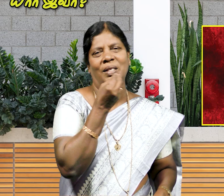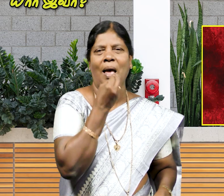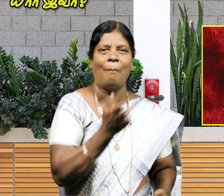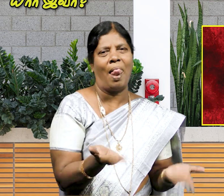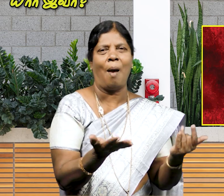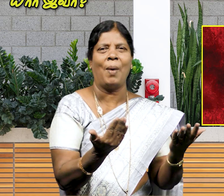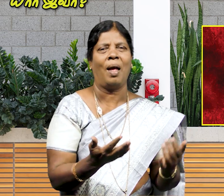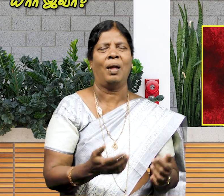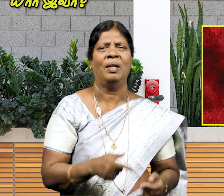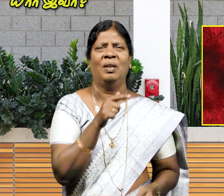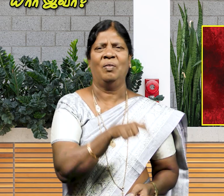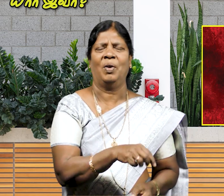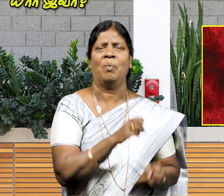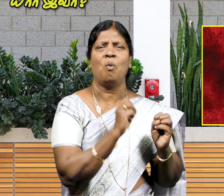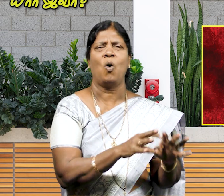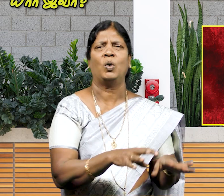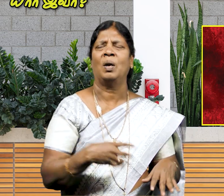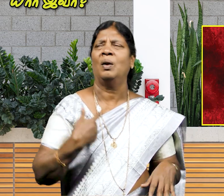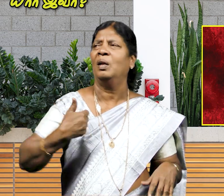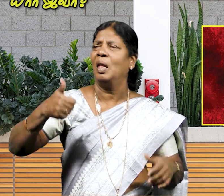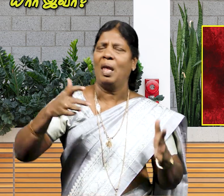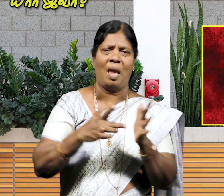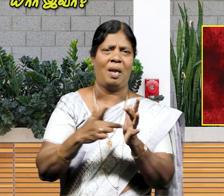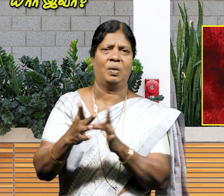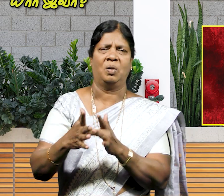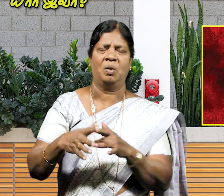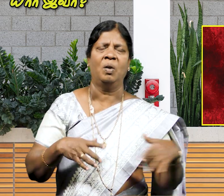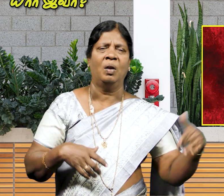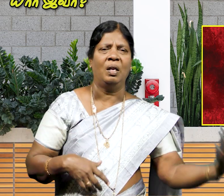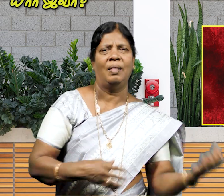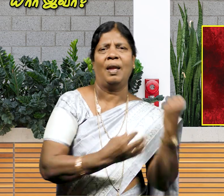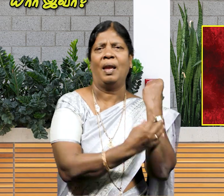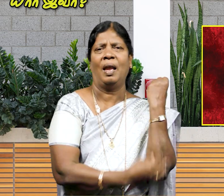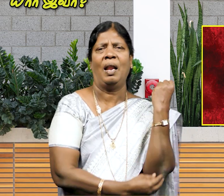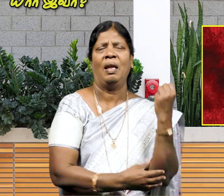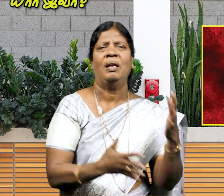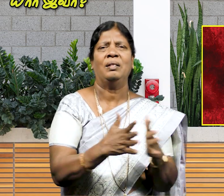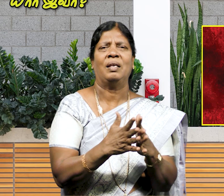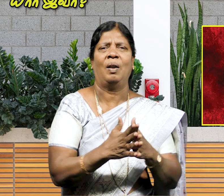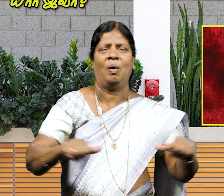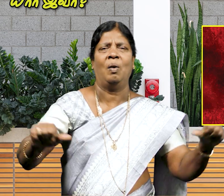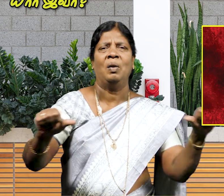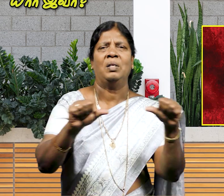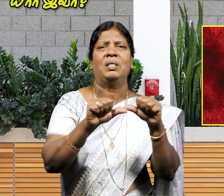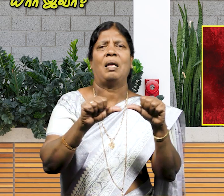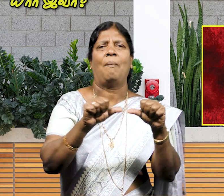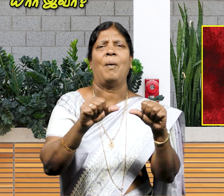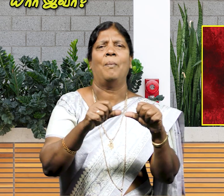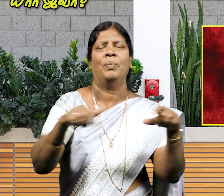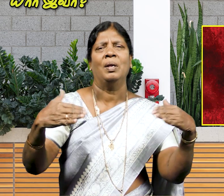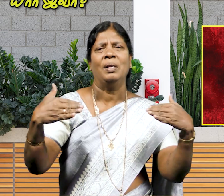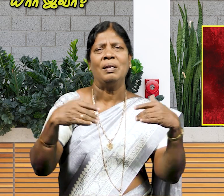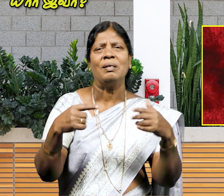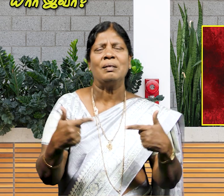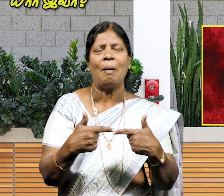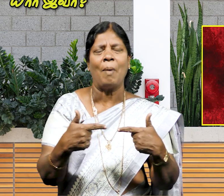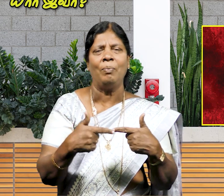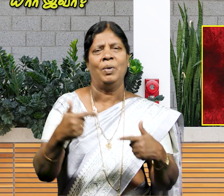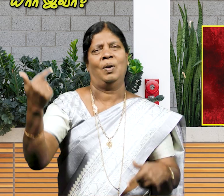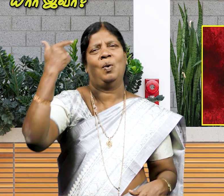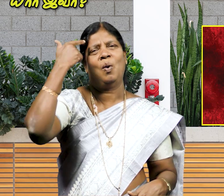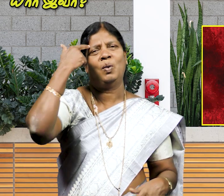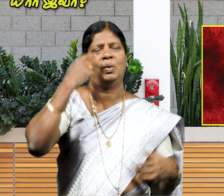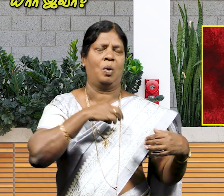அருந்துகிறாரே, அவர்கள் ஒருவராக தன்னை சமமாக பாவிக்கிறாரே என்று உள்ளத்திலே அவர்கள் முறுமுறுத்துற